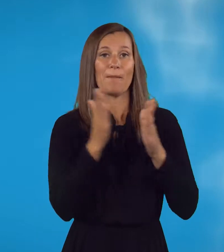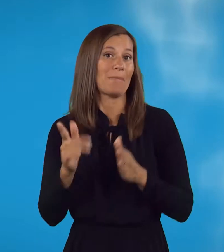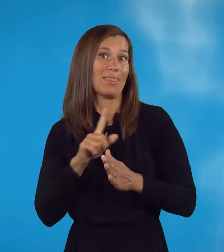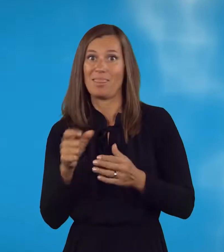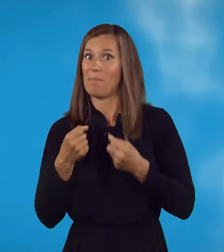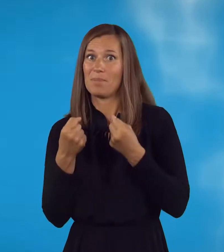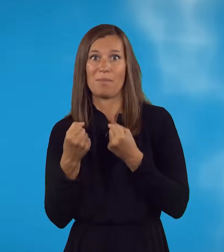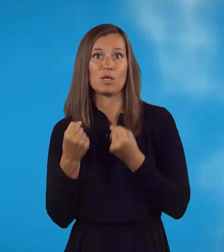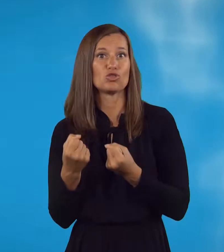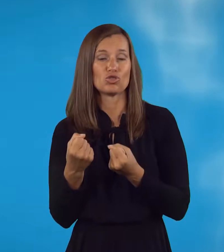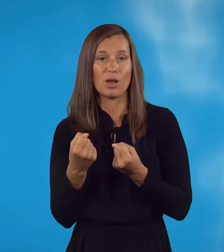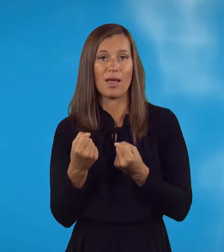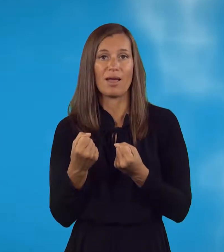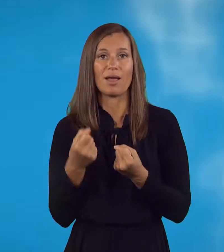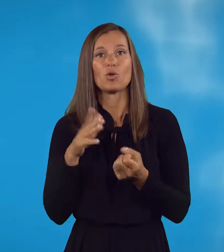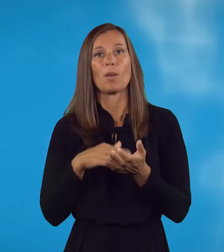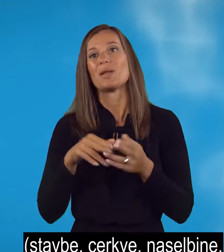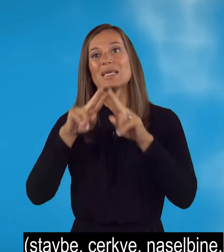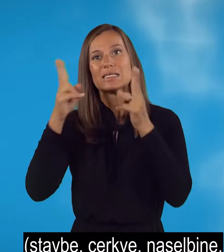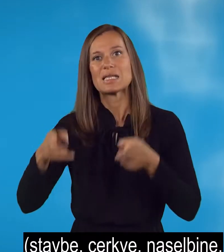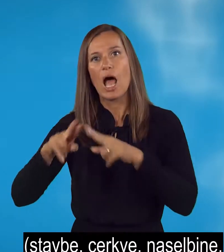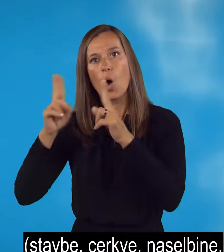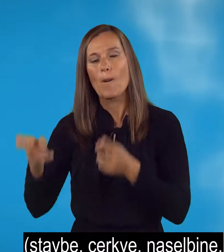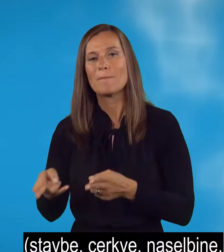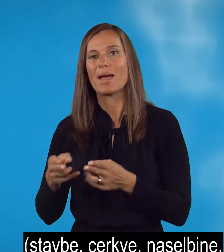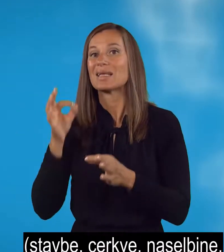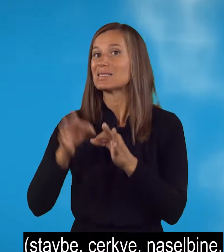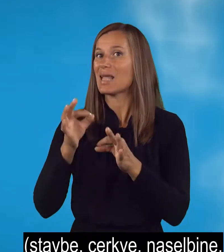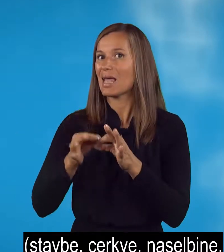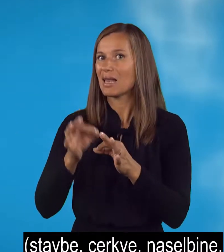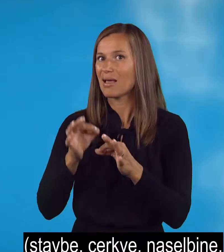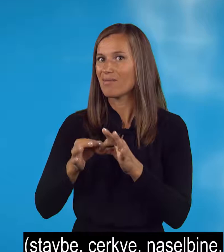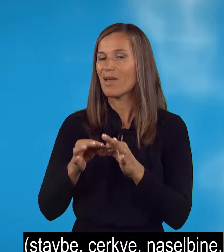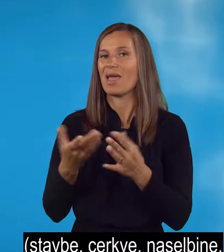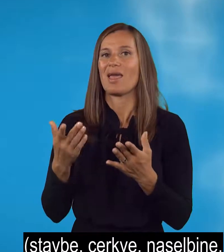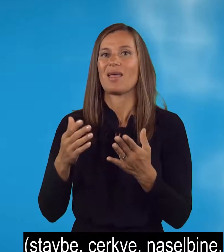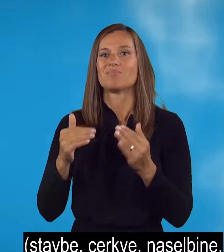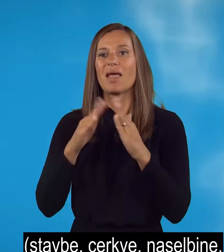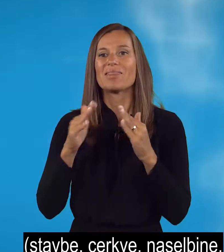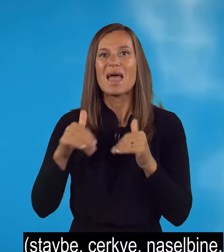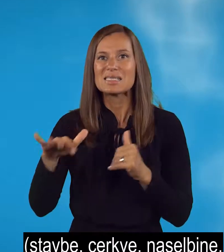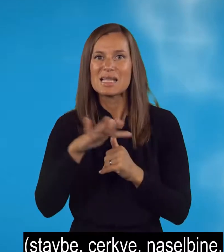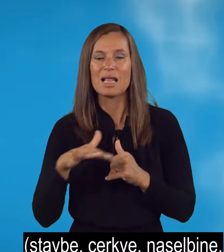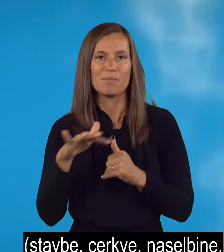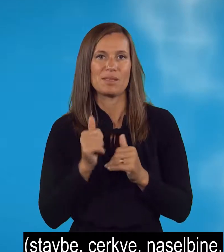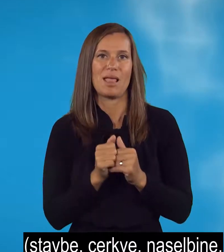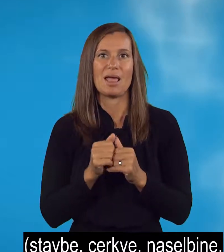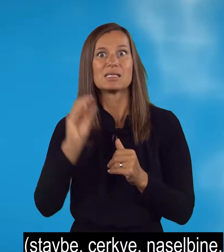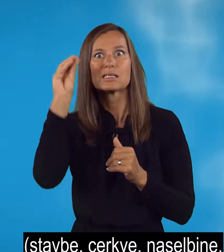In nepremične, stavbe, cerkve, naselbine,